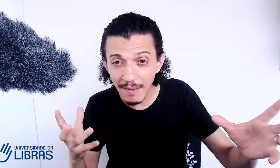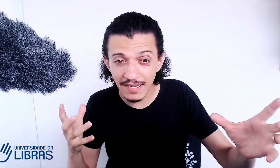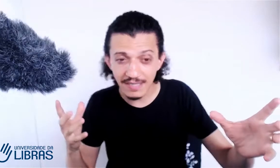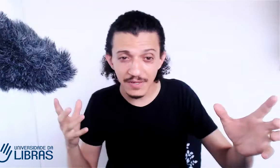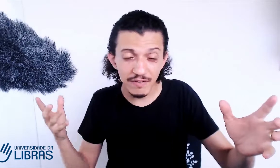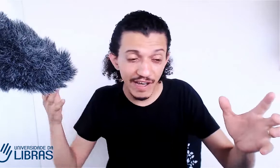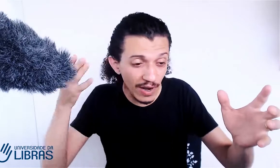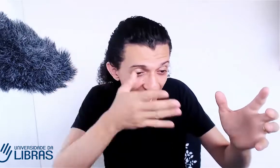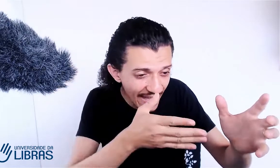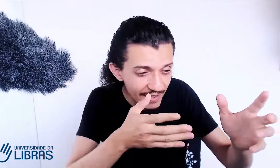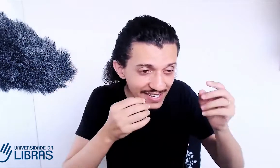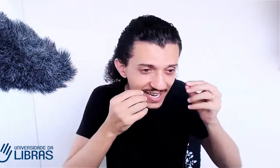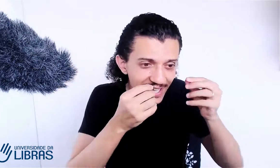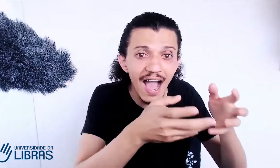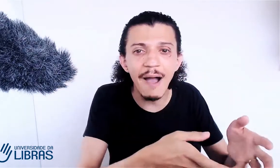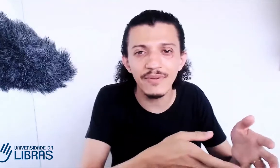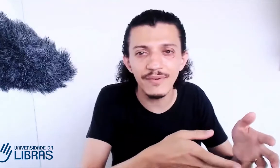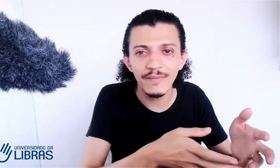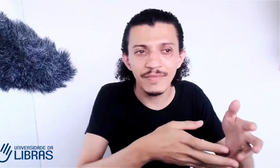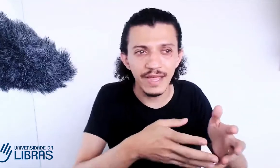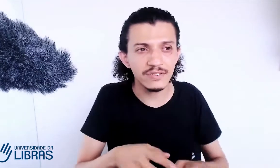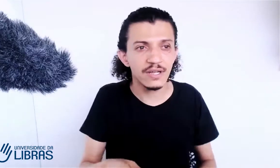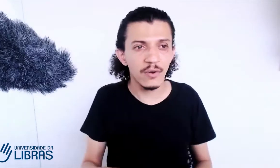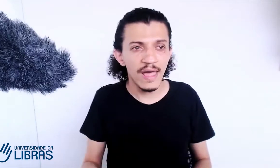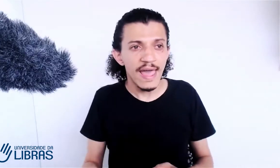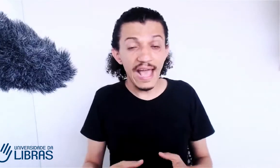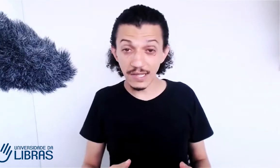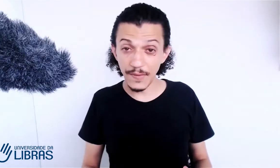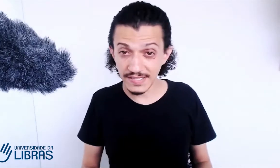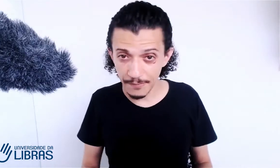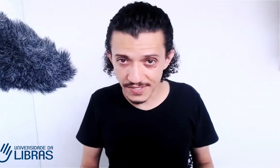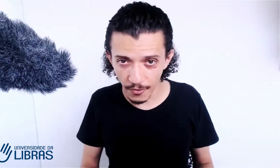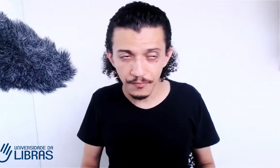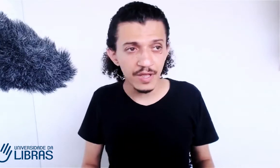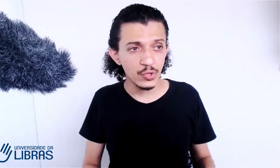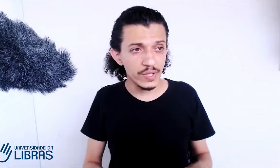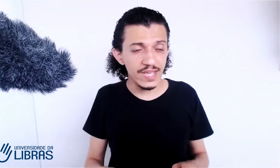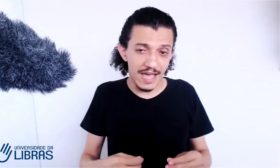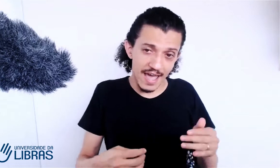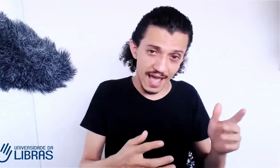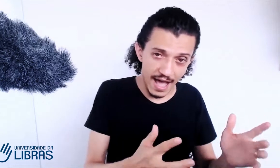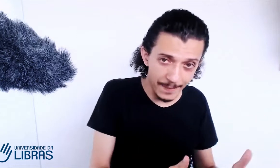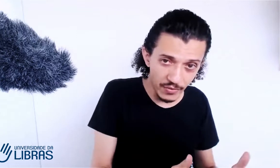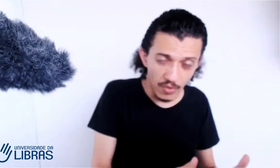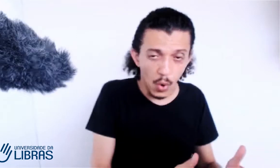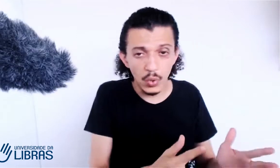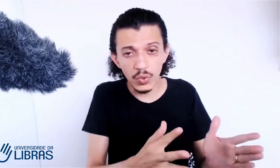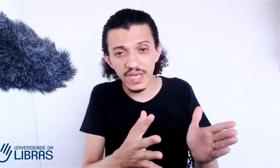Libras, a pessoa vai olhar e vai achar que é rápido. Entende? Então, essa percepção do que é rápido ou do que